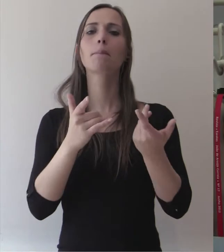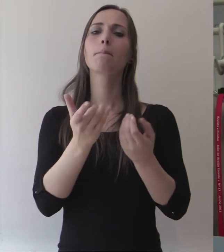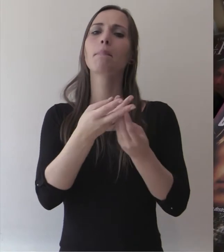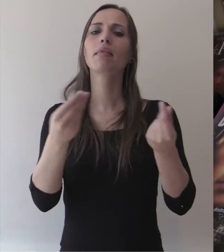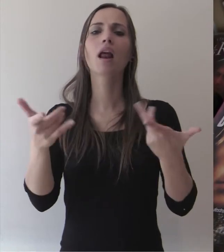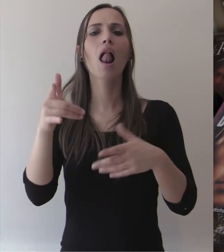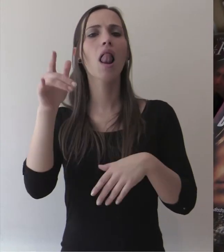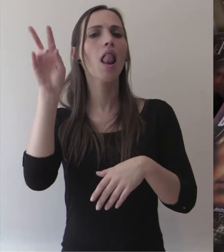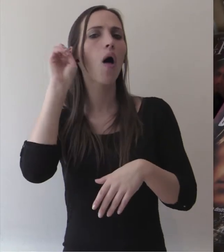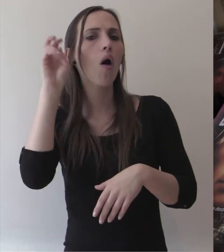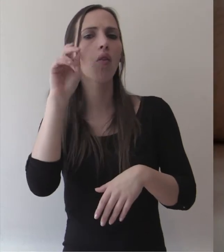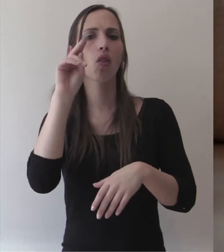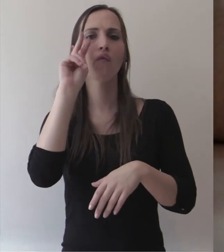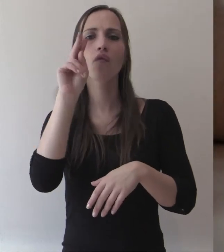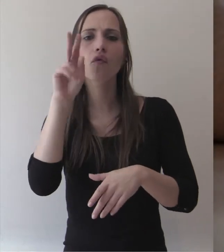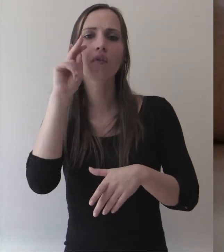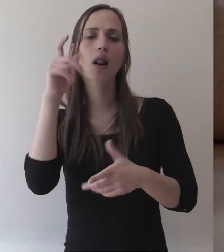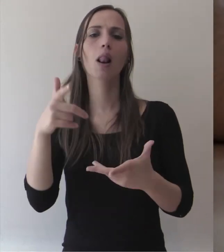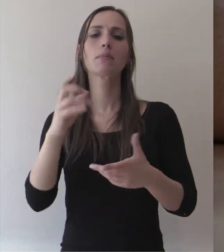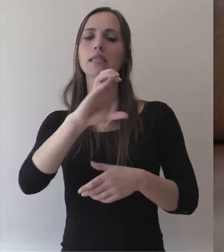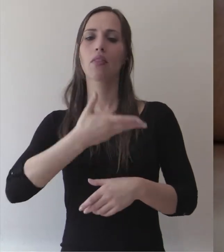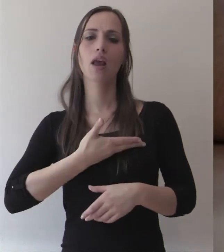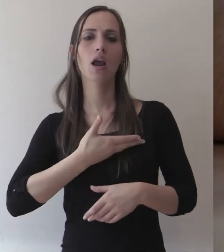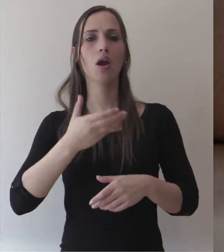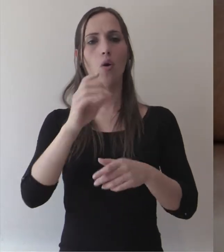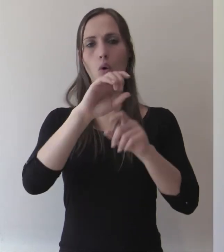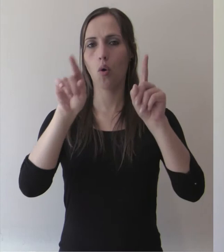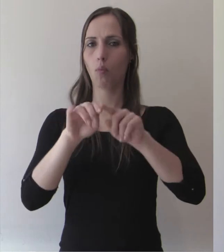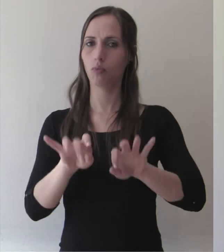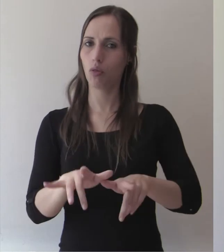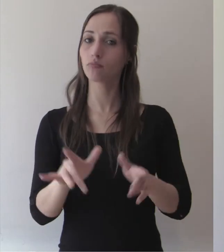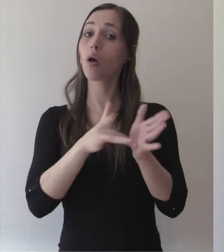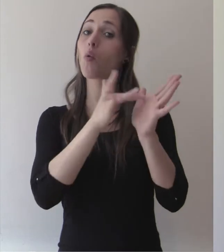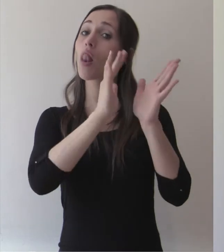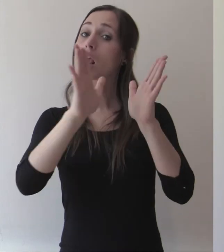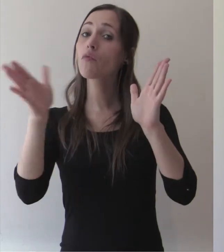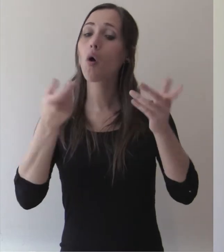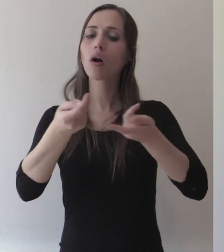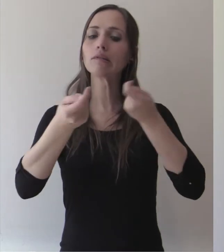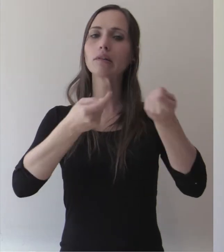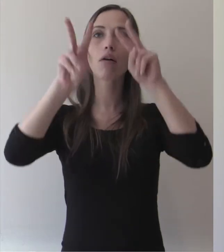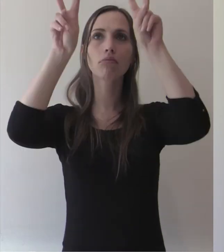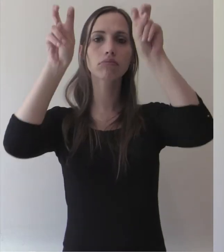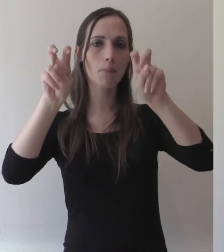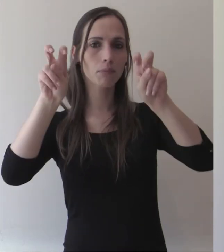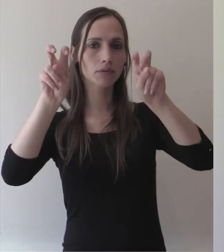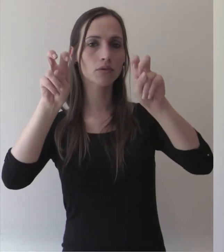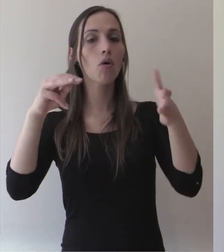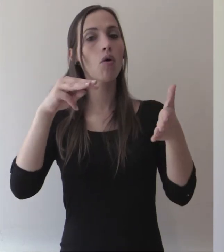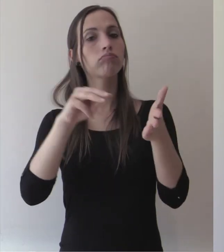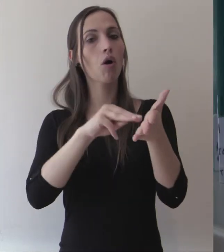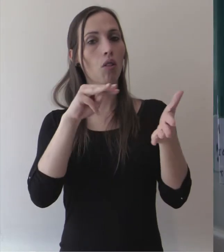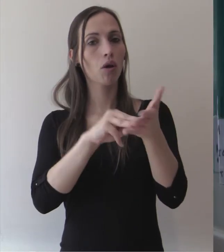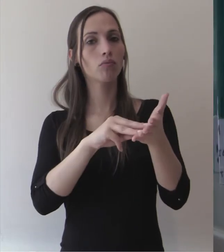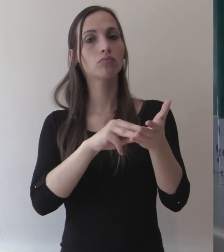revistas, material áudio e vídeo, CDs, computadores. Os livros encontram-se organizados por grandes temas, de acordo com